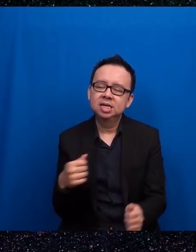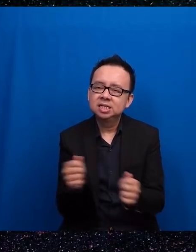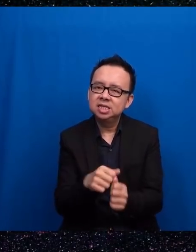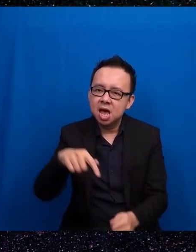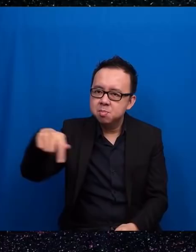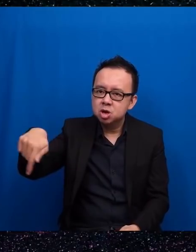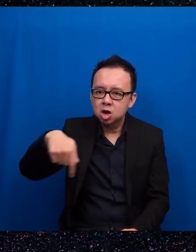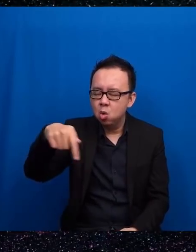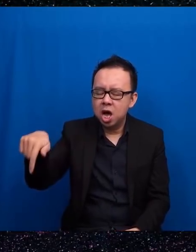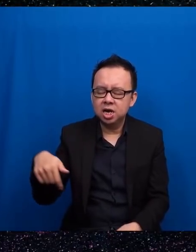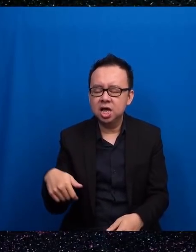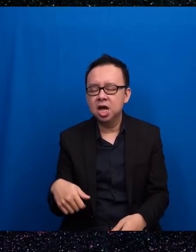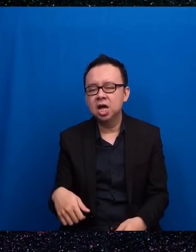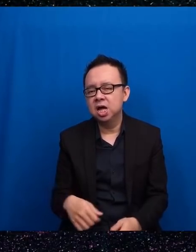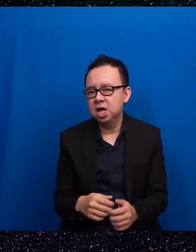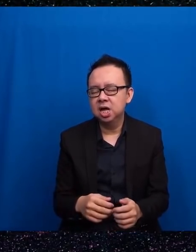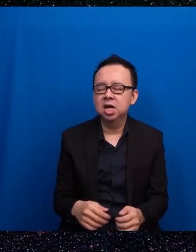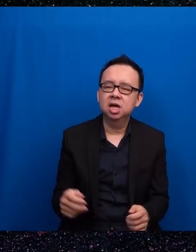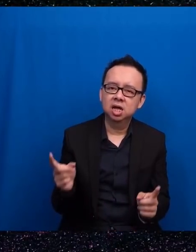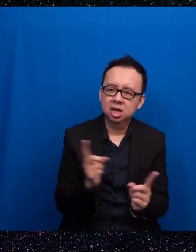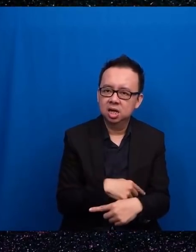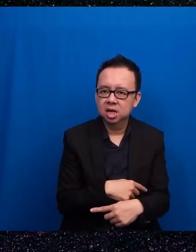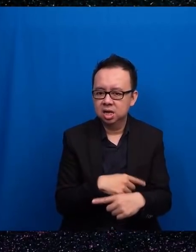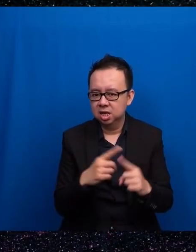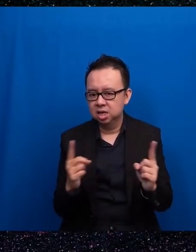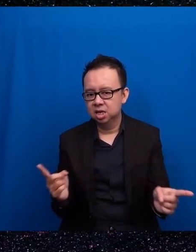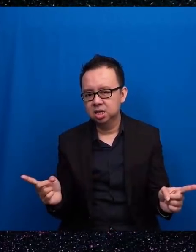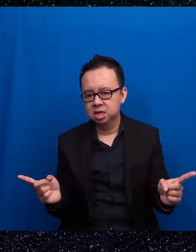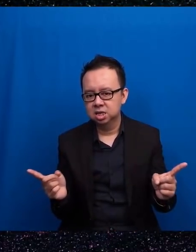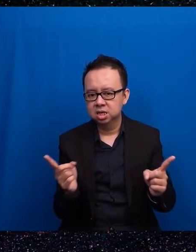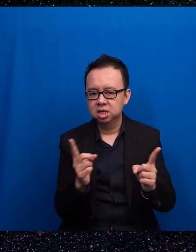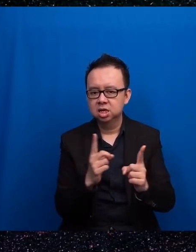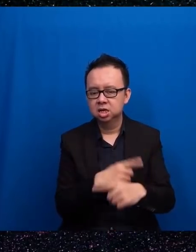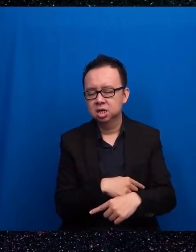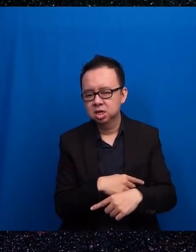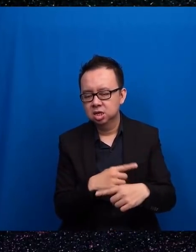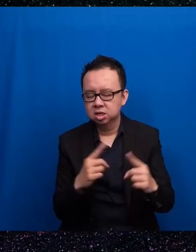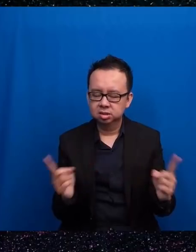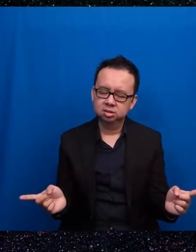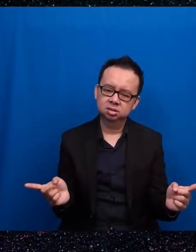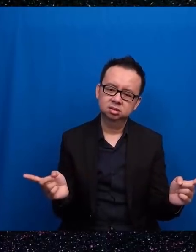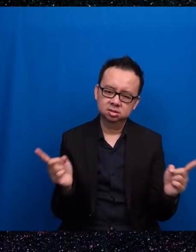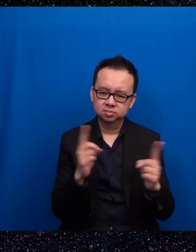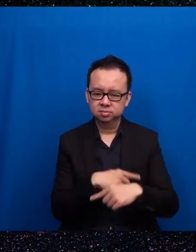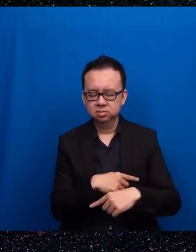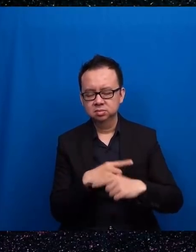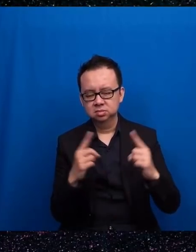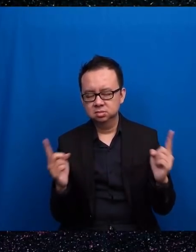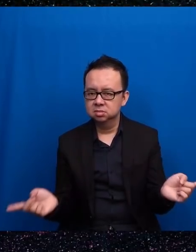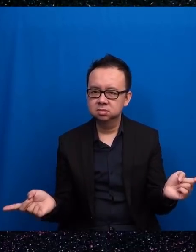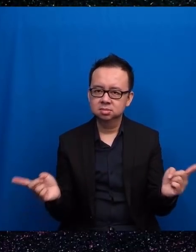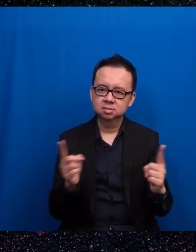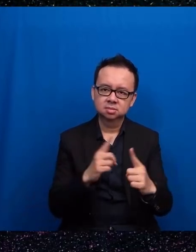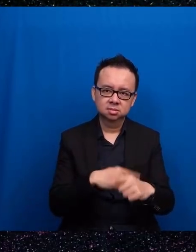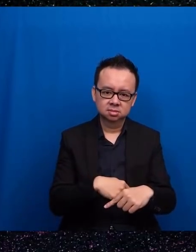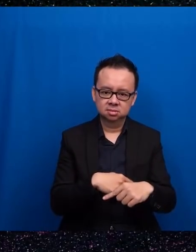keluarga ada anugerah tersendiri. Tuhan jaga dan pelihara umat-Nya. Ora